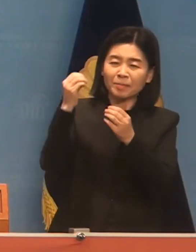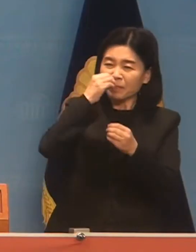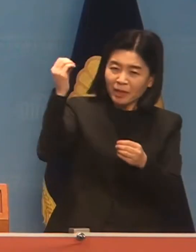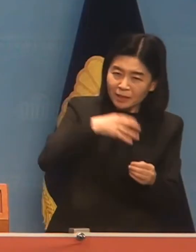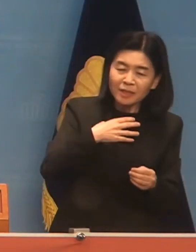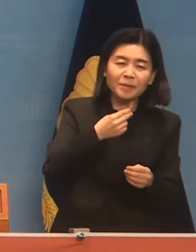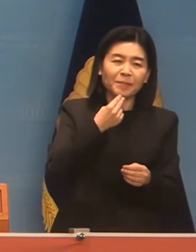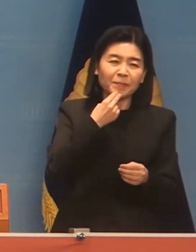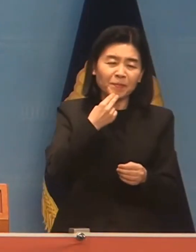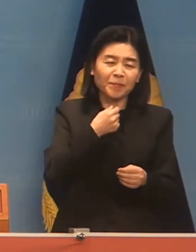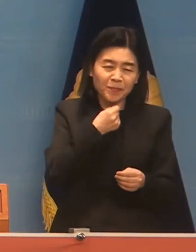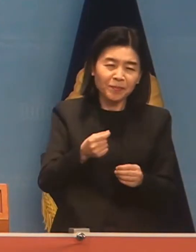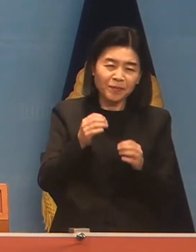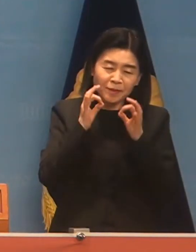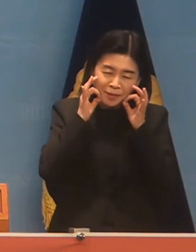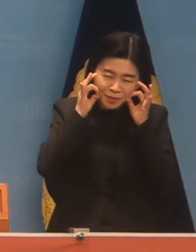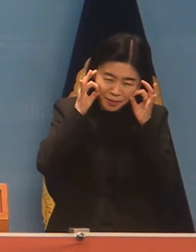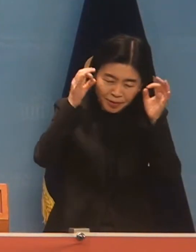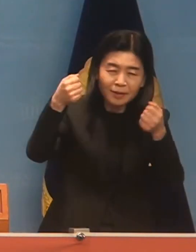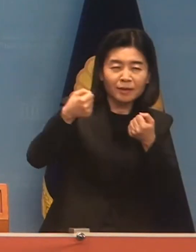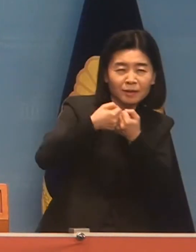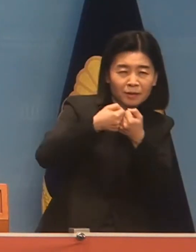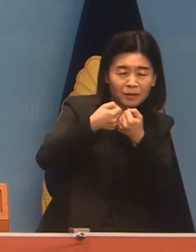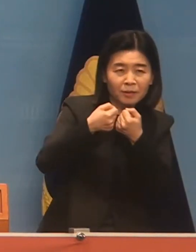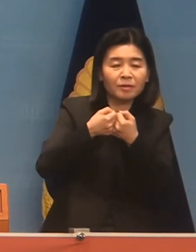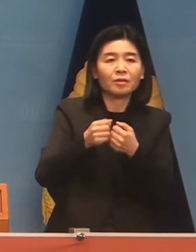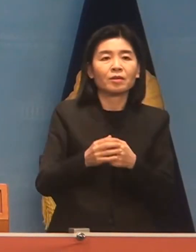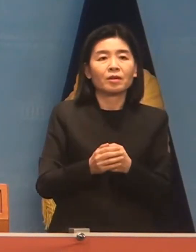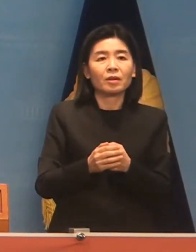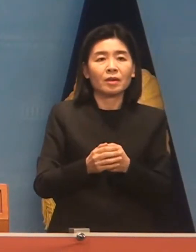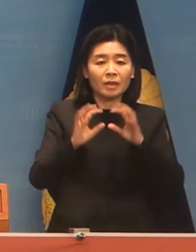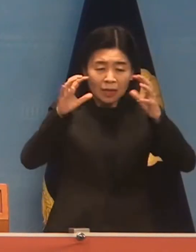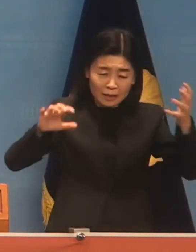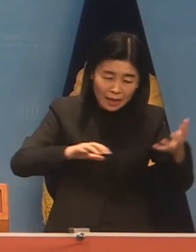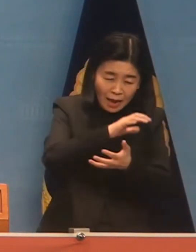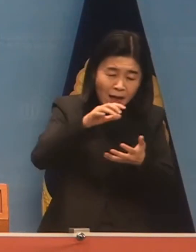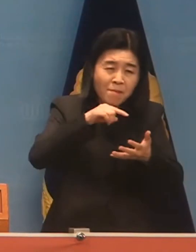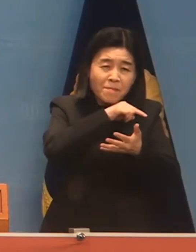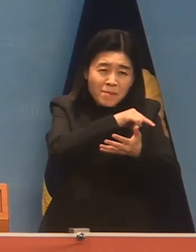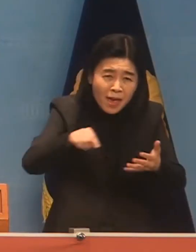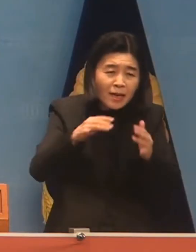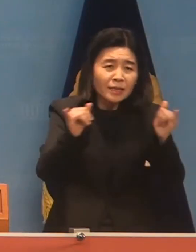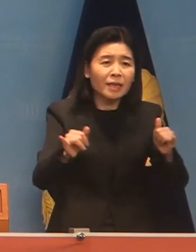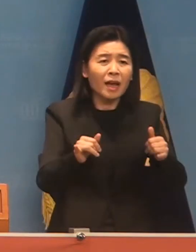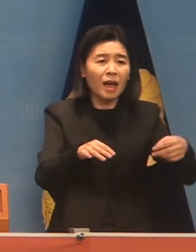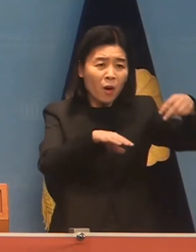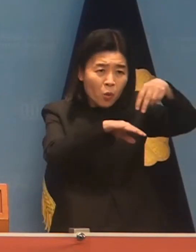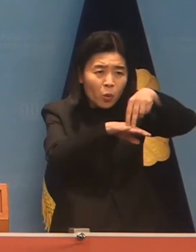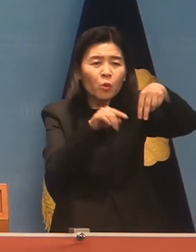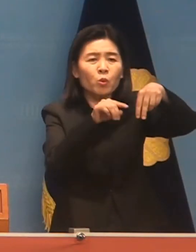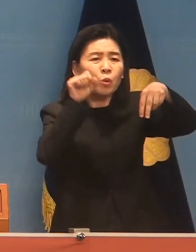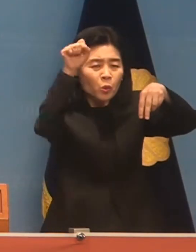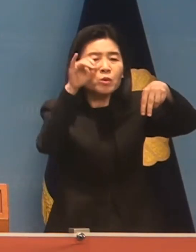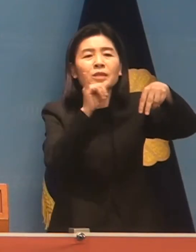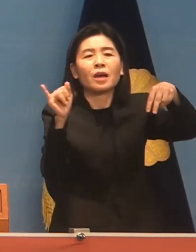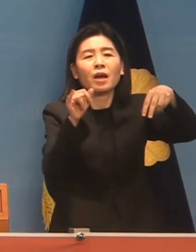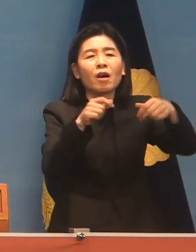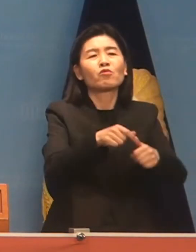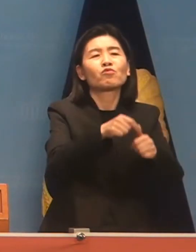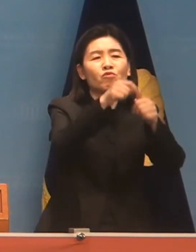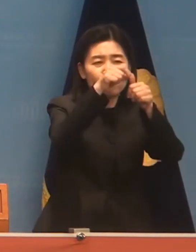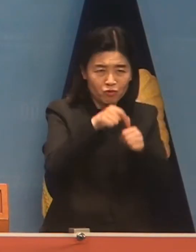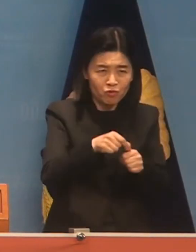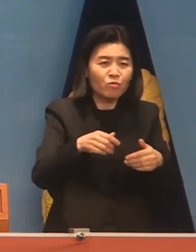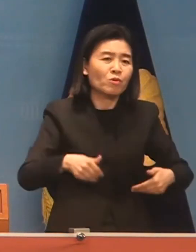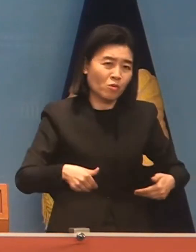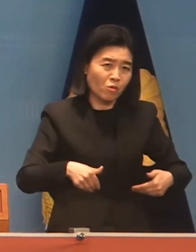때문입니다. 가장 처절했던 내란의 피해자들을 가장 먼저 구해내야 합니다. 고공의